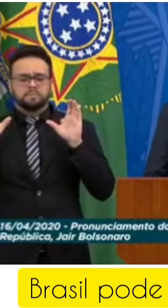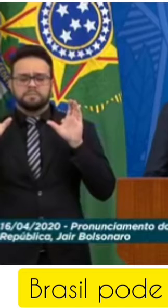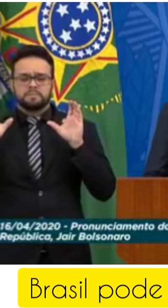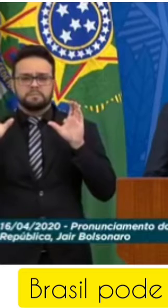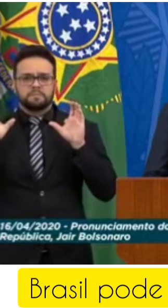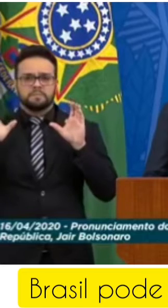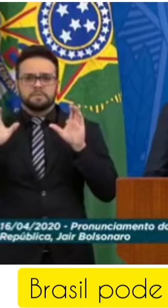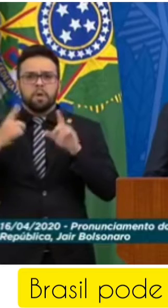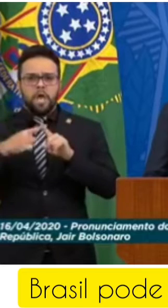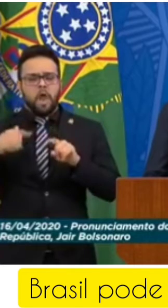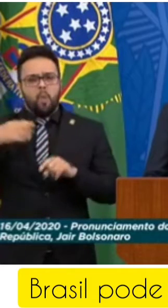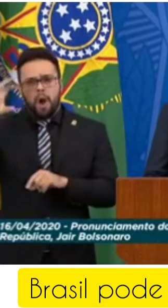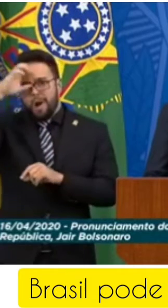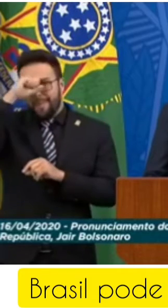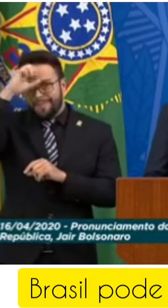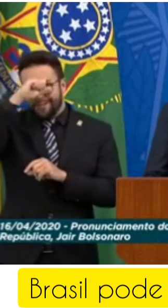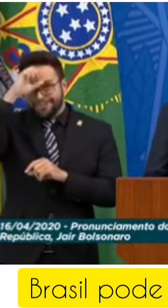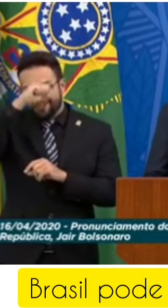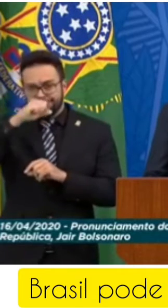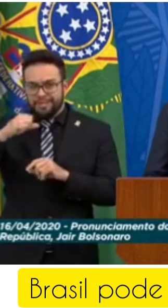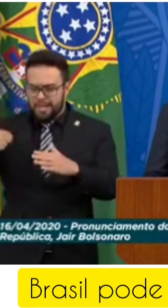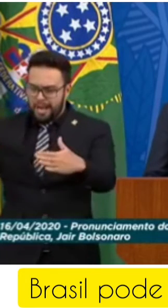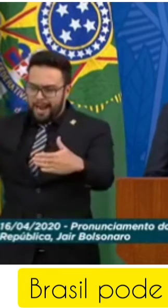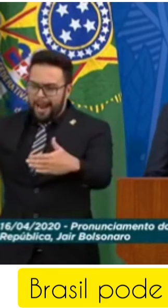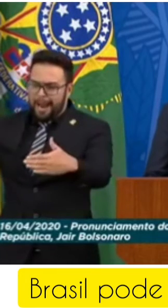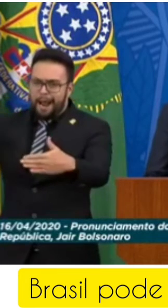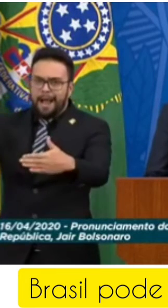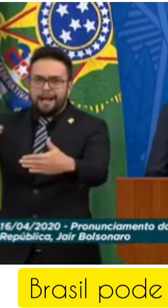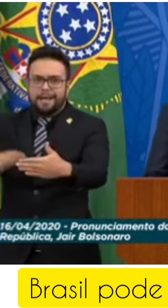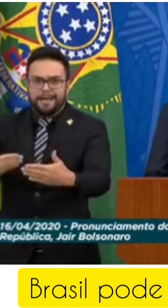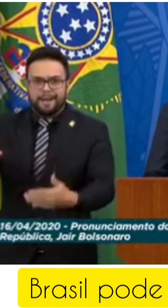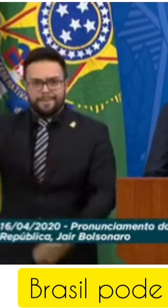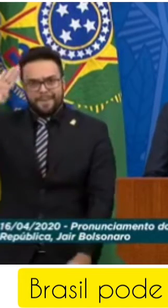Esse é o ensinamento que eu tive na minha carreira militar.